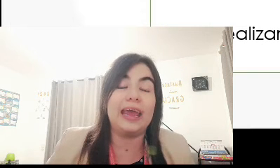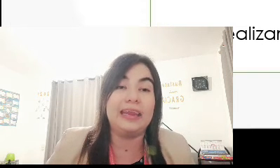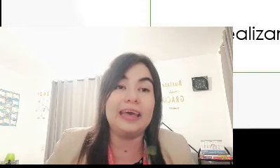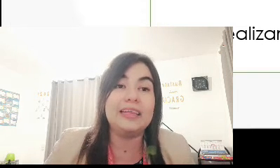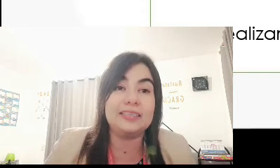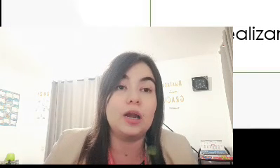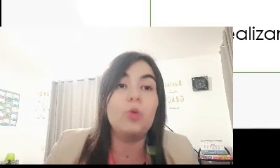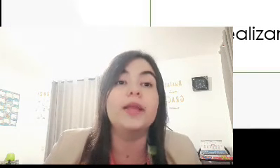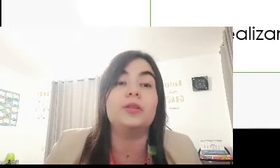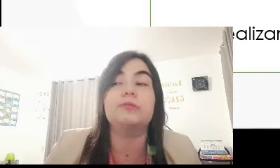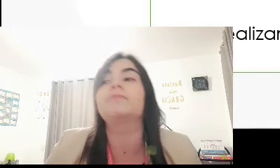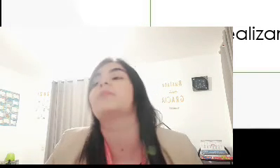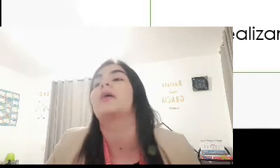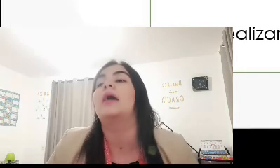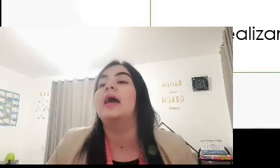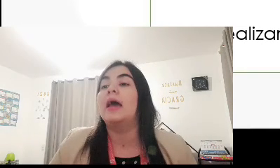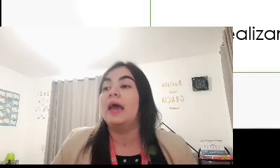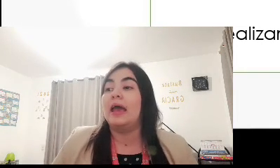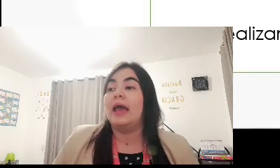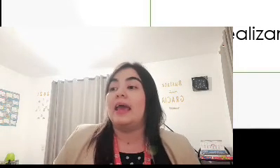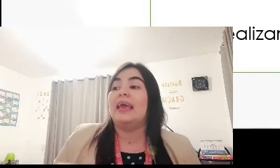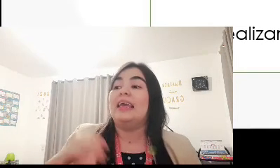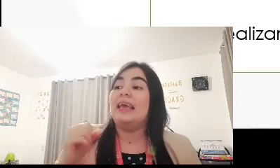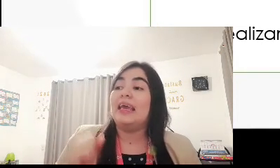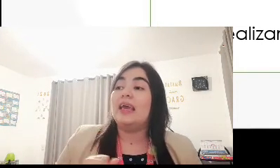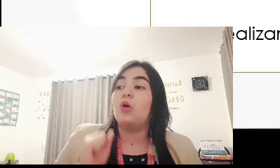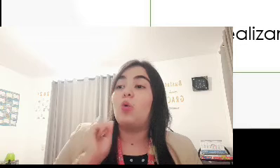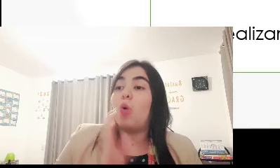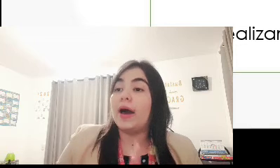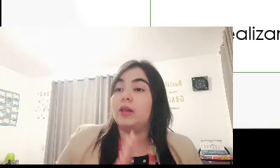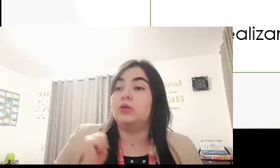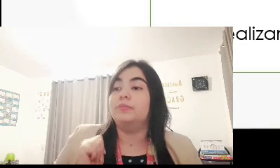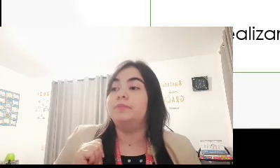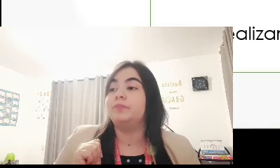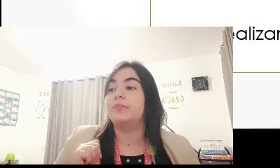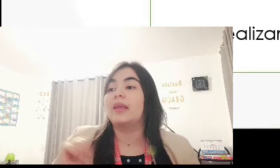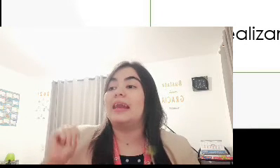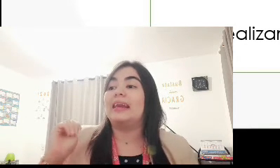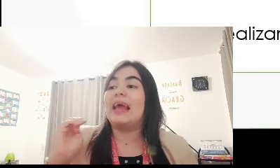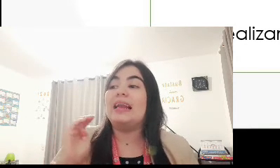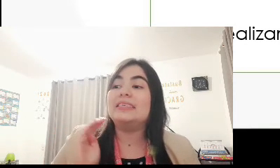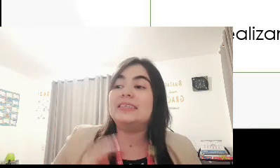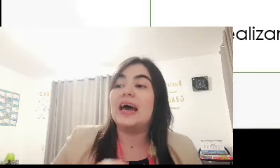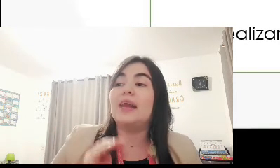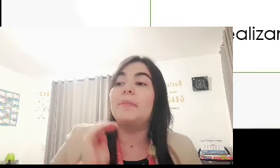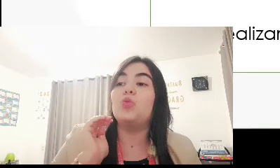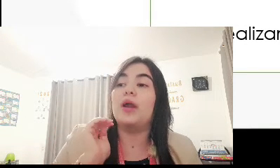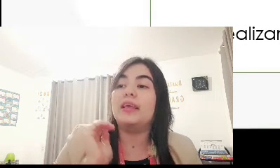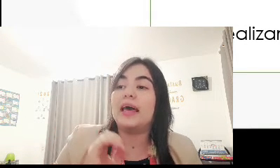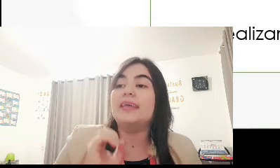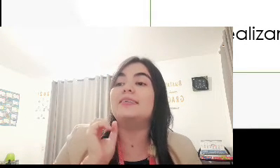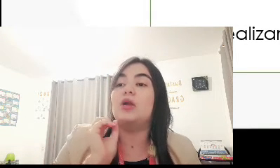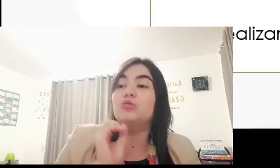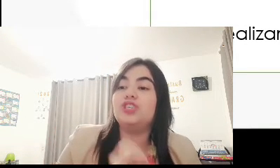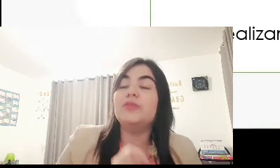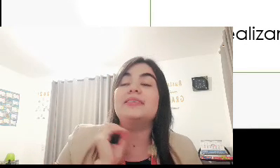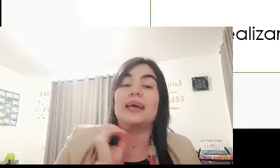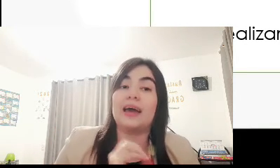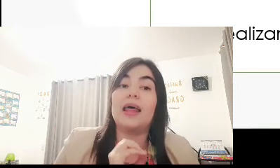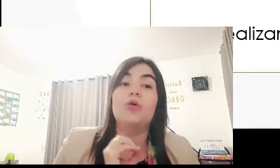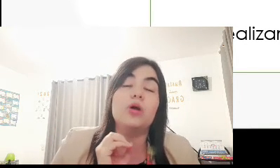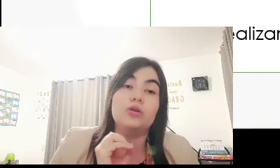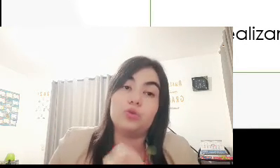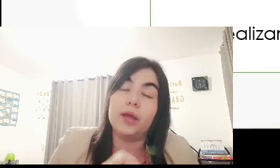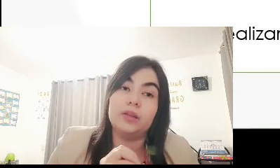lo que quería decir el cuento. Y cuarto, realizar manualidades